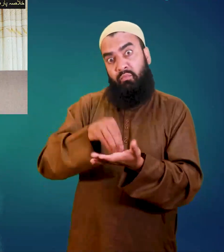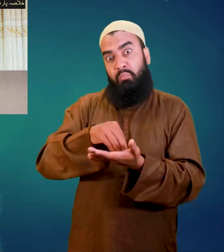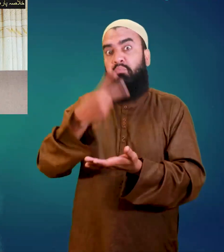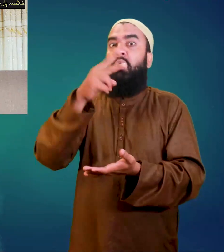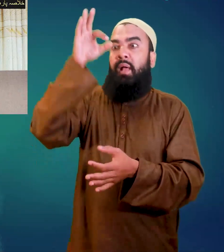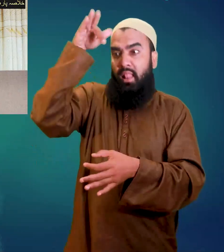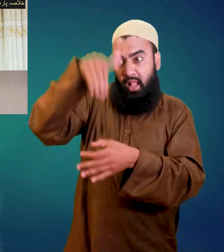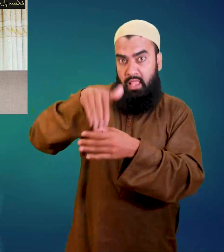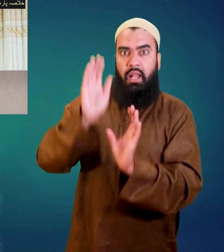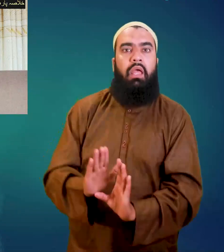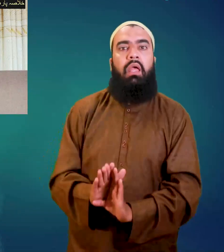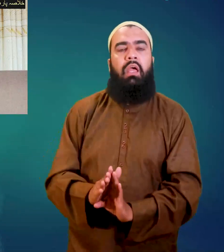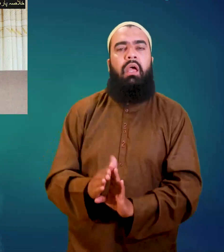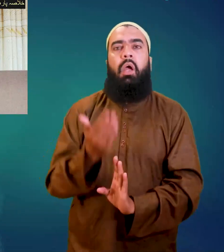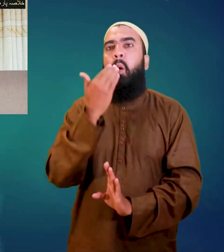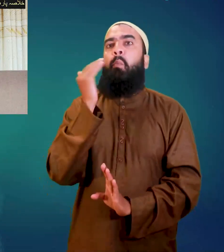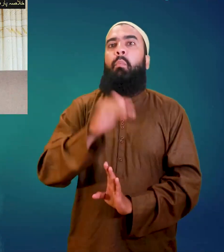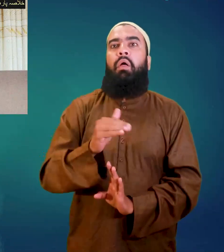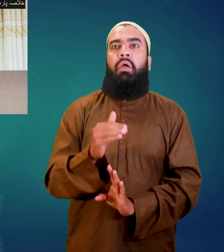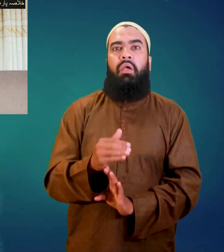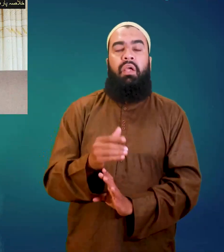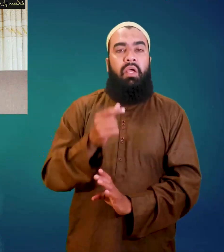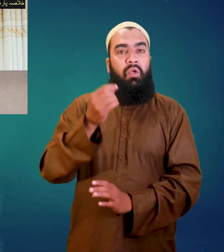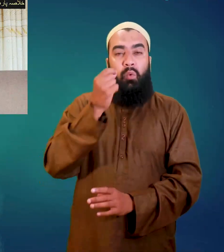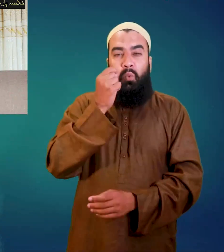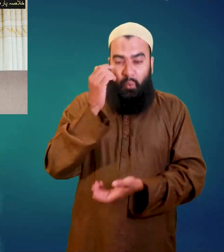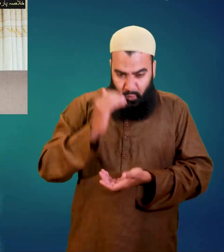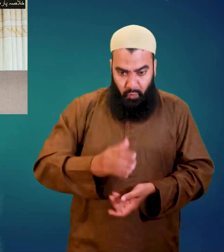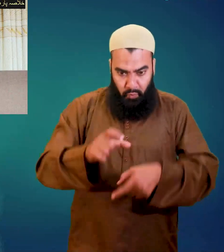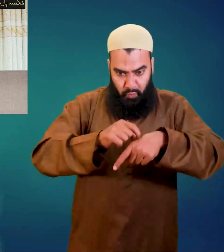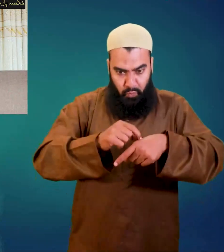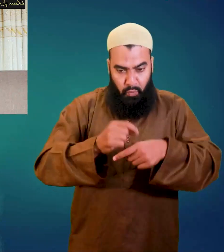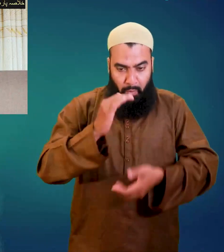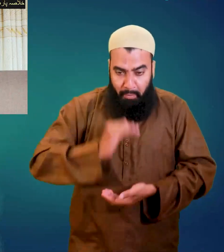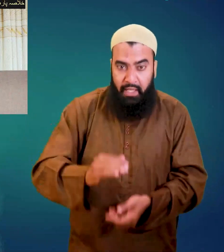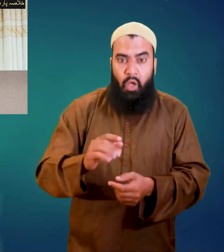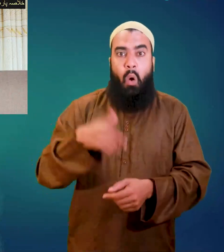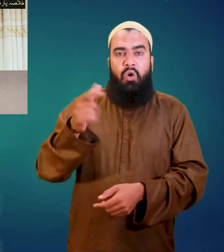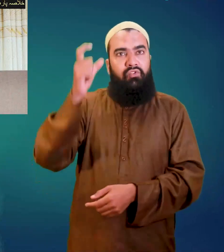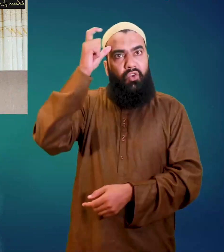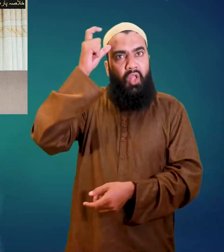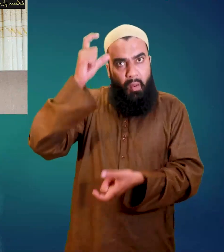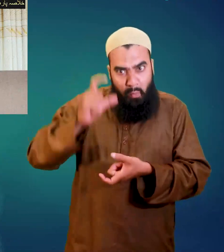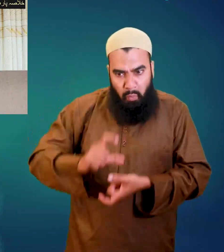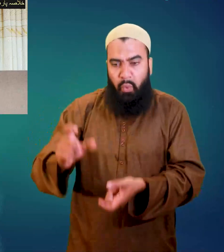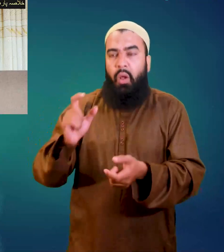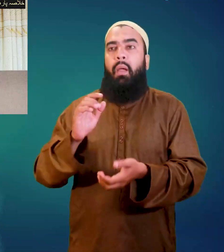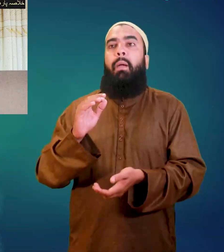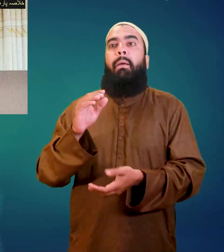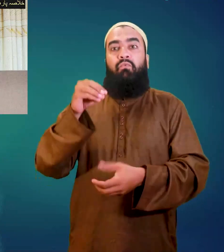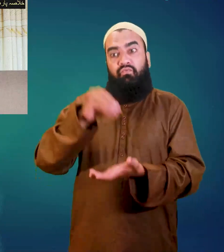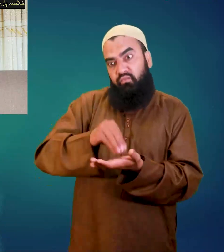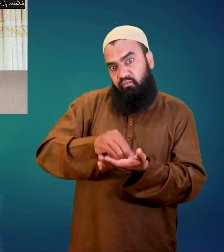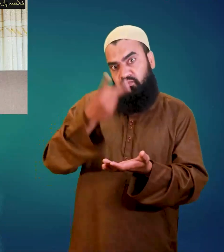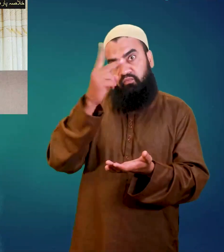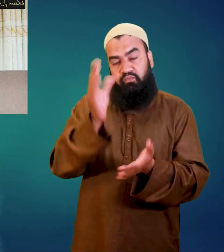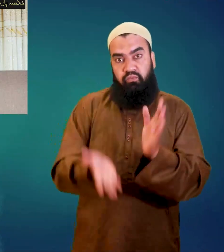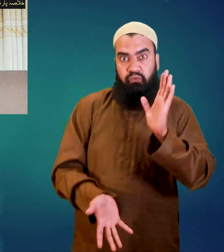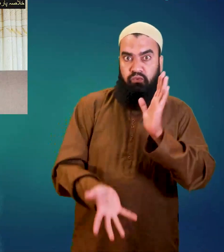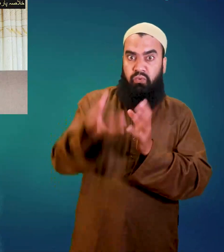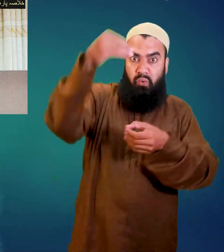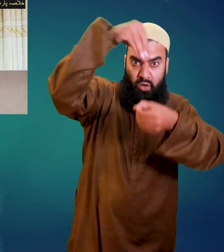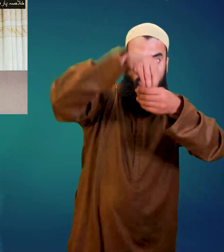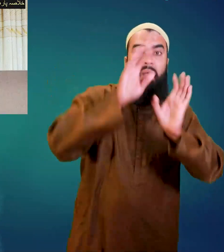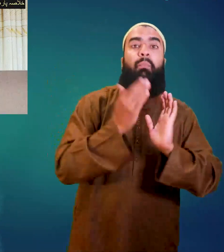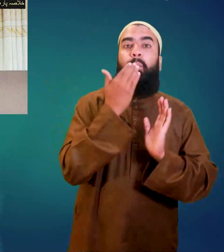جنات کو پیدا کرنے کا مقصد بتایا گیا، وما خلقت الجن والانس الا لیعبدون، کہ جن اور انس کو ہم نے اس لیے